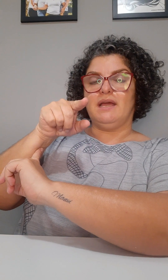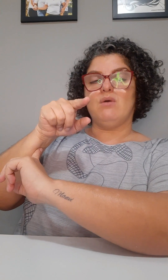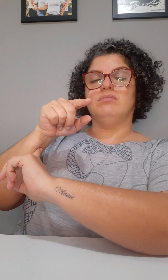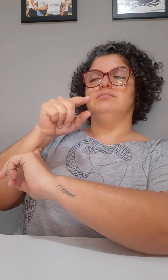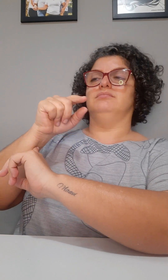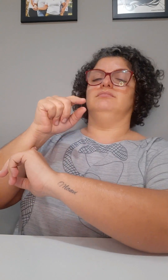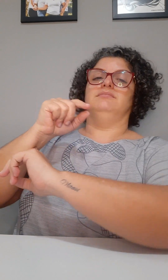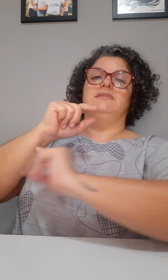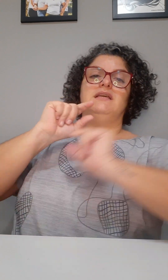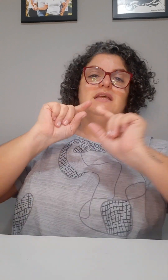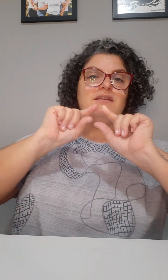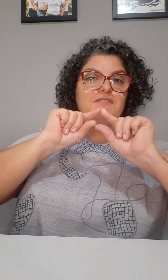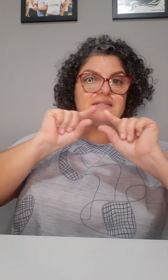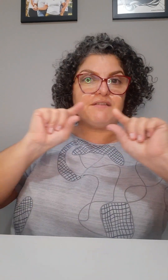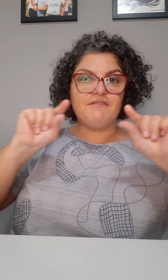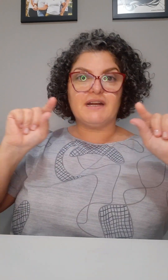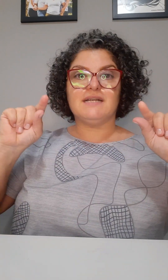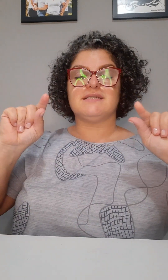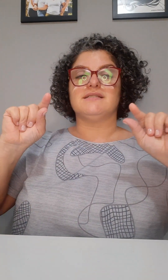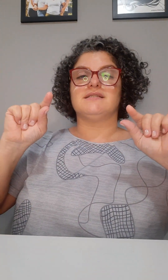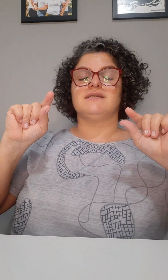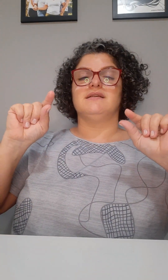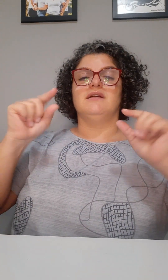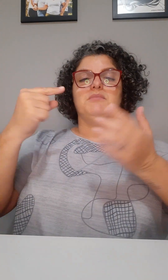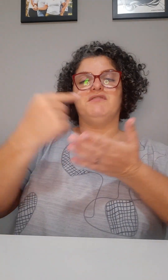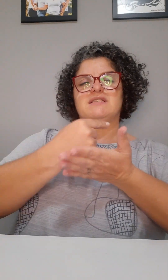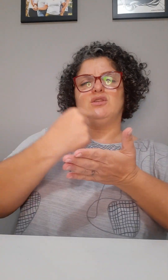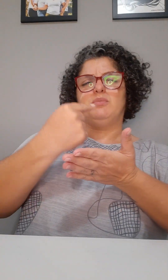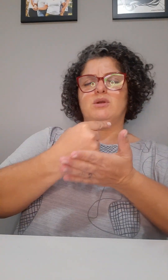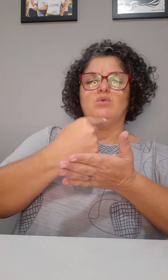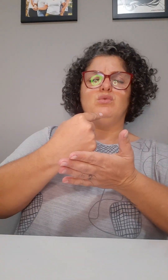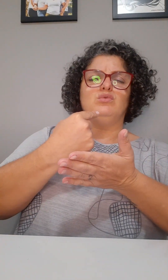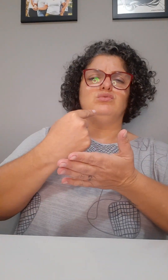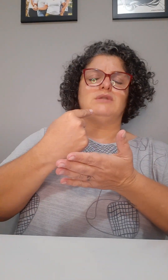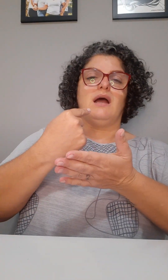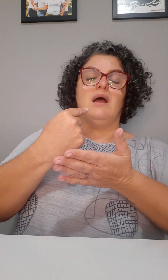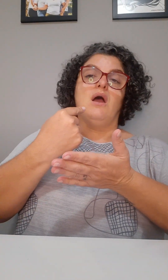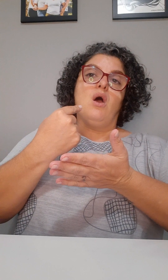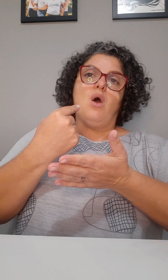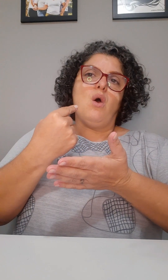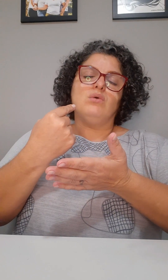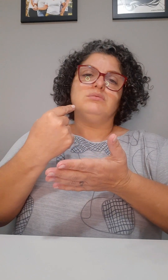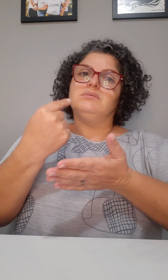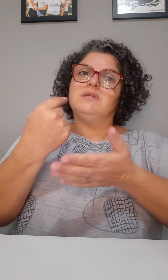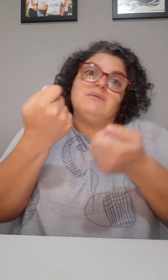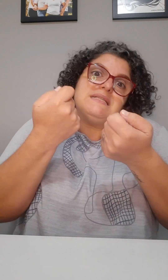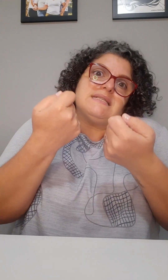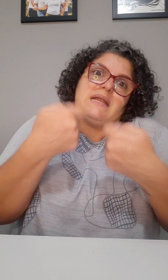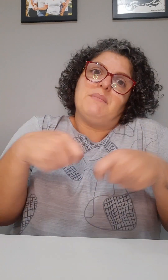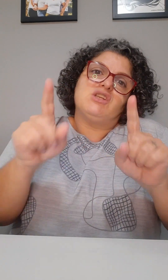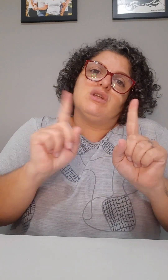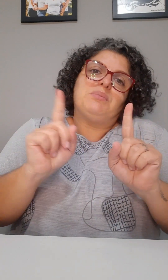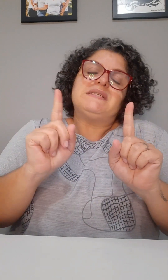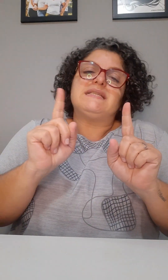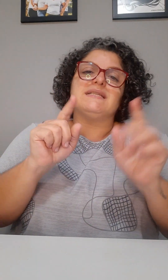aprendeu e faça frases, me fazendo pergunta. Ou não necessariamente não precisa ser